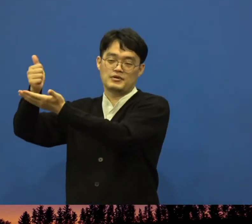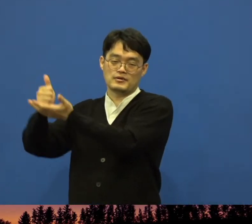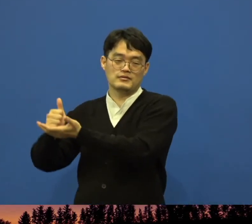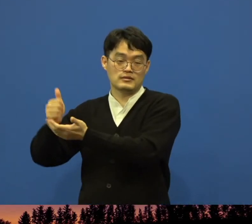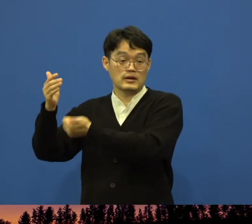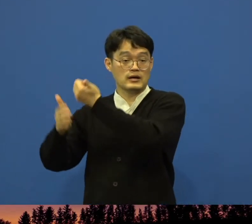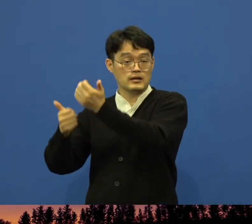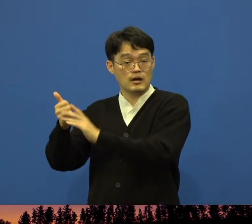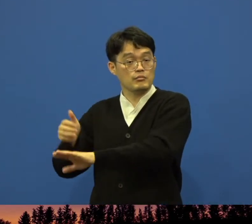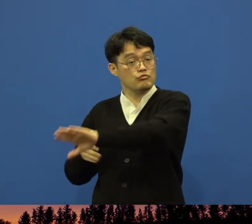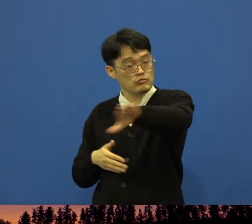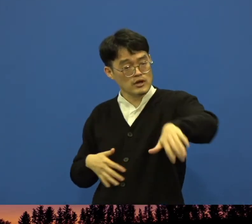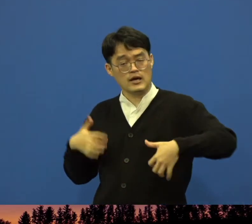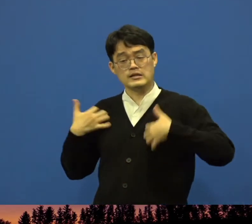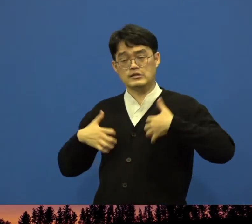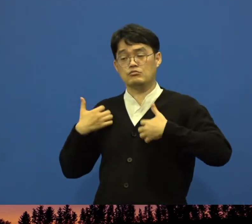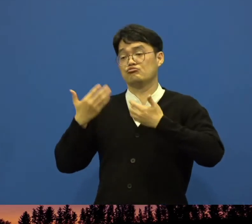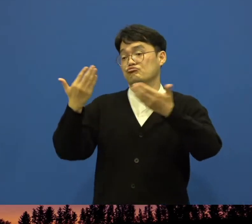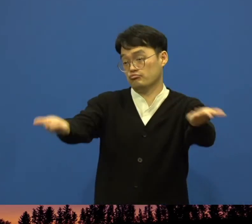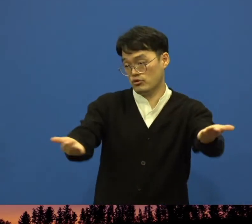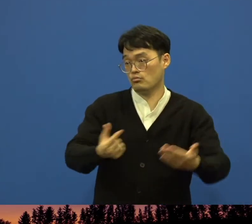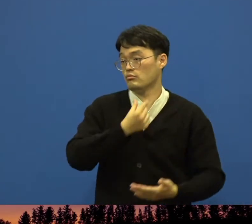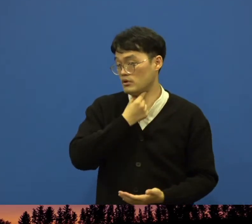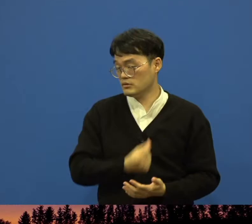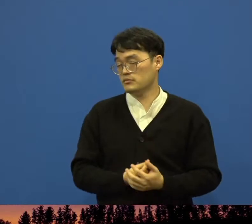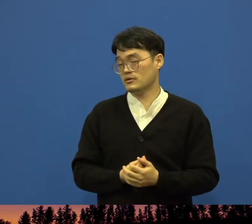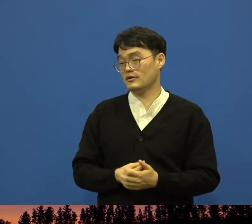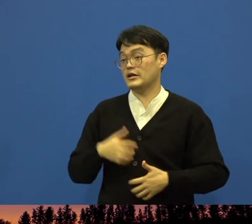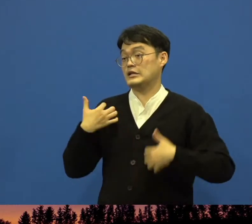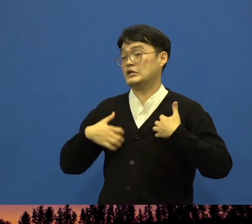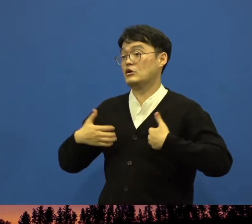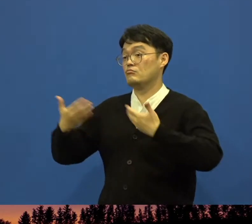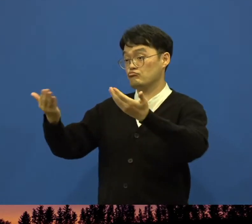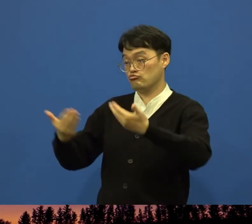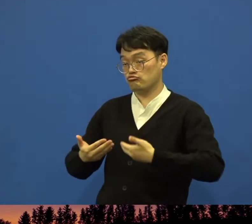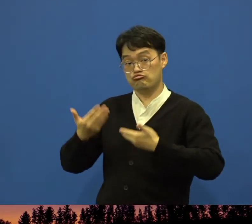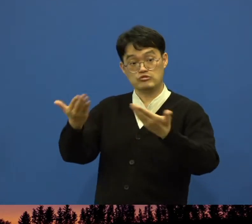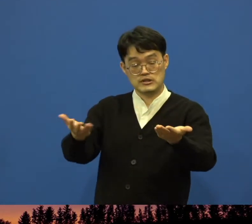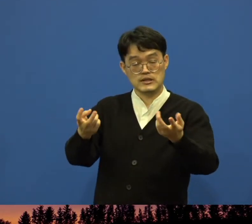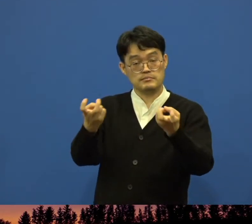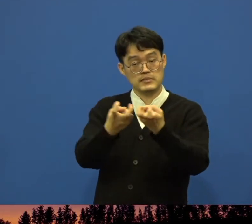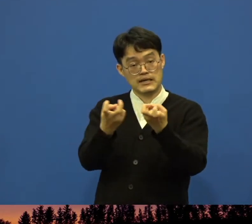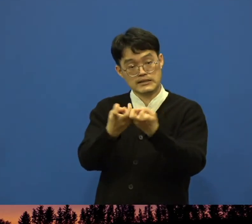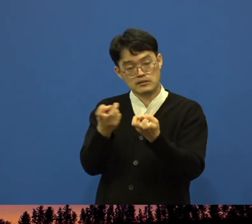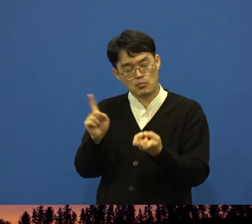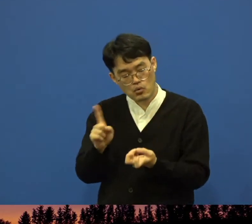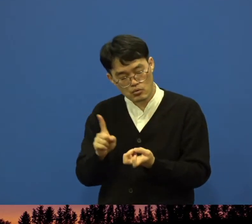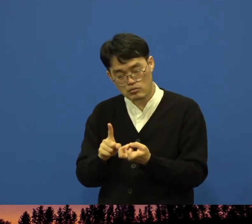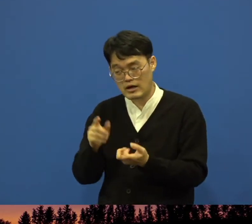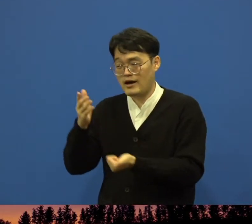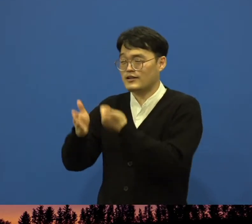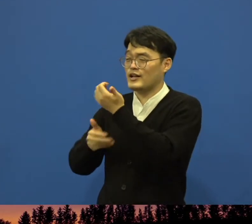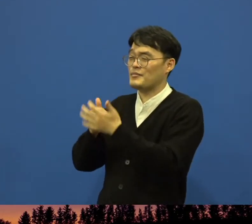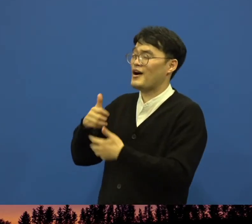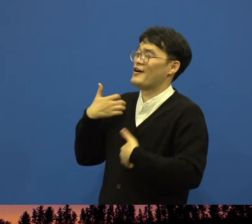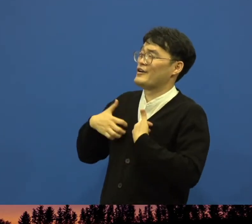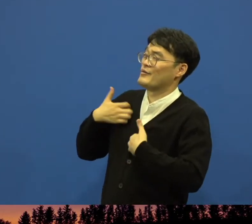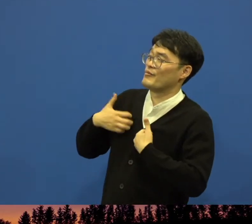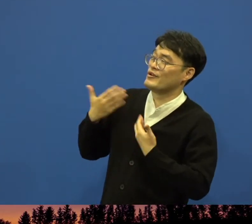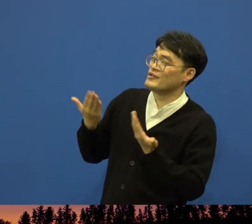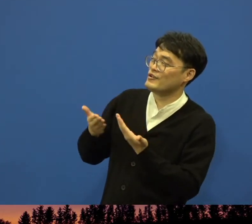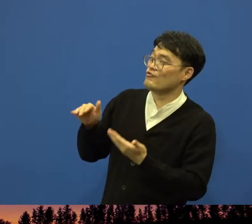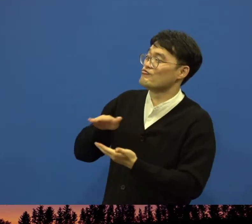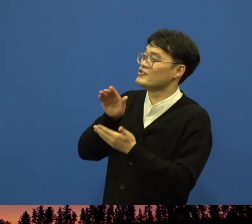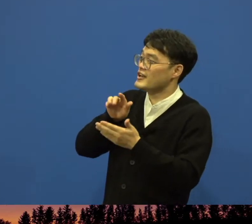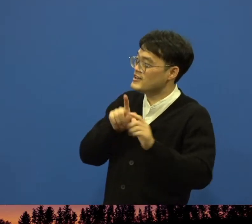하나님은 우리에게 즐거움을 주시기를 원하세요. 그런데 즐거움을 주시는 방식이 달라요. 우리는 하나님을 즐겁게 하는 일에 우리 인생을 걸어야